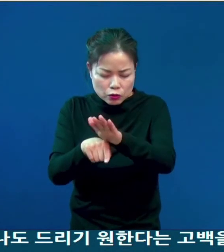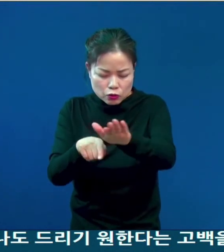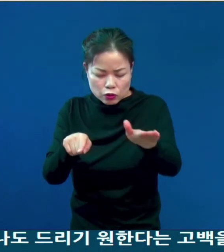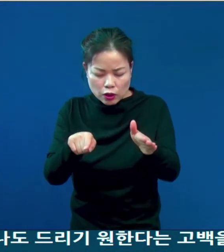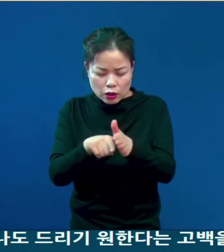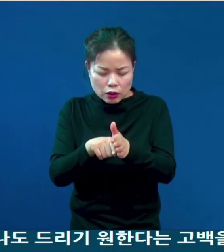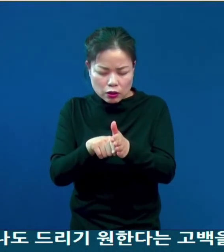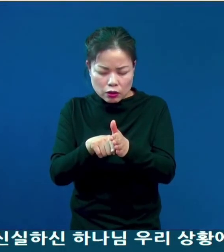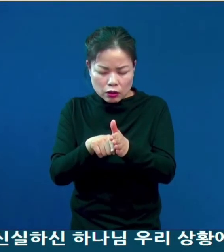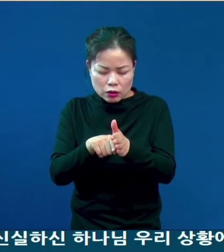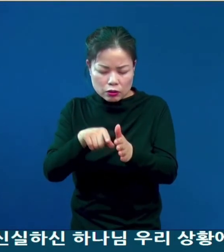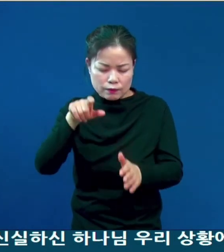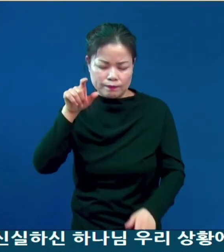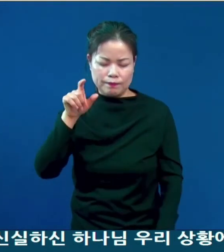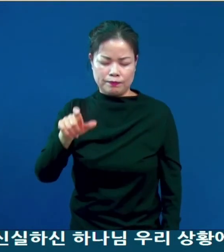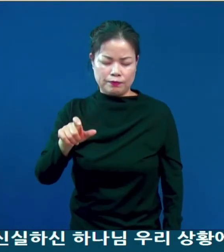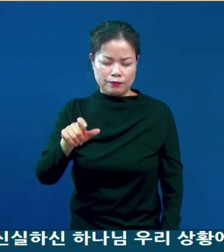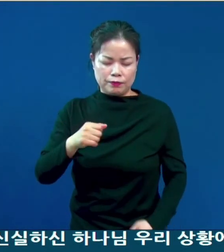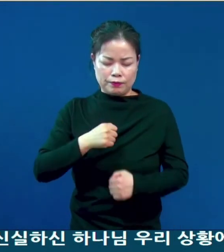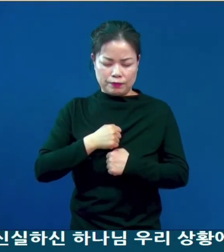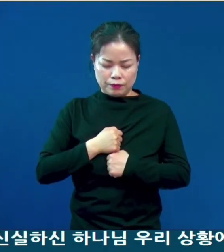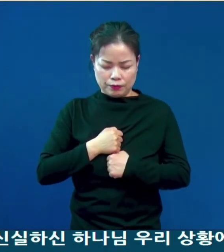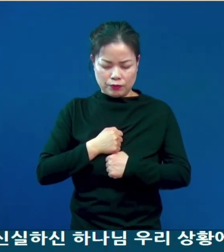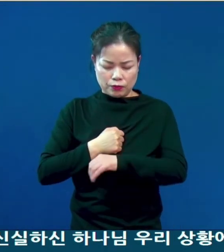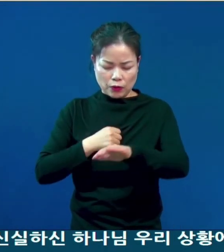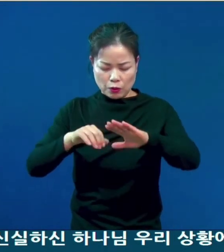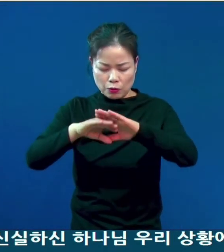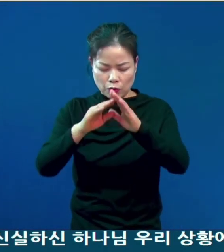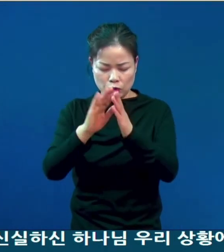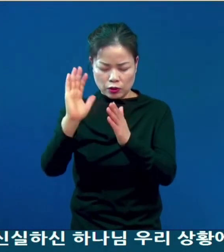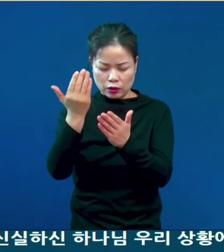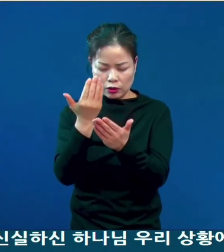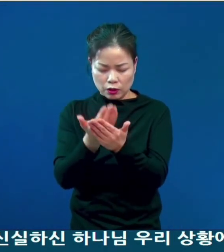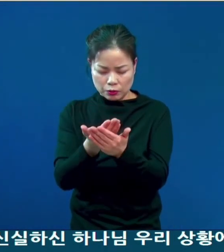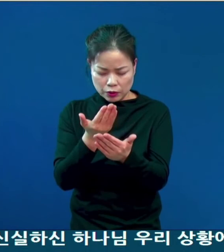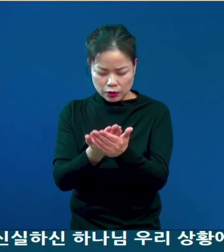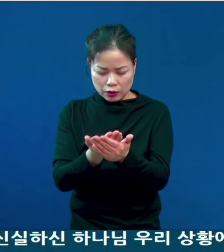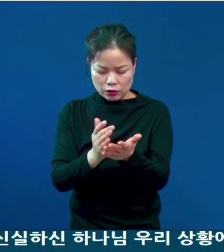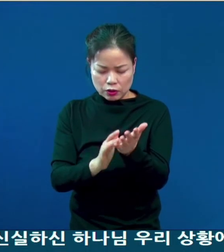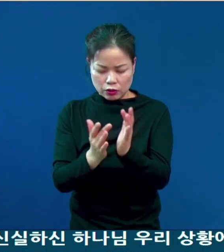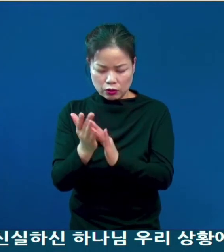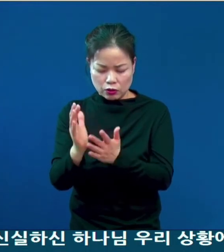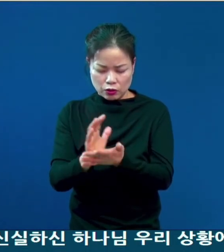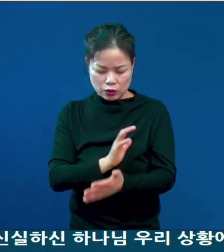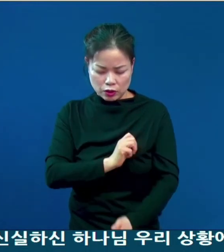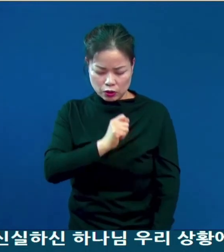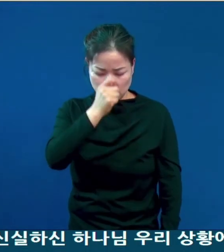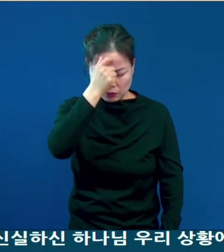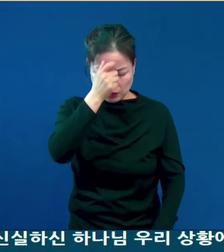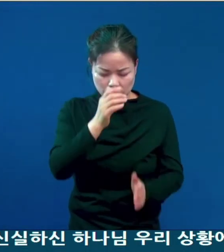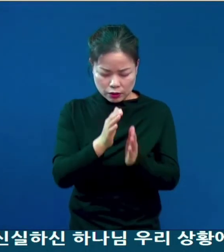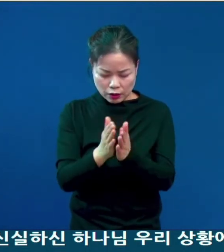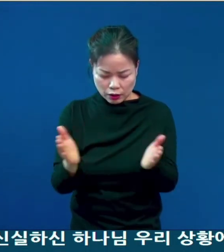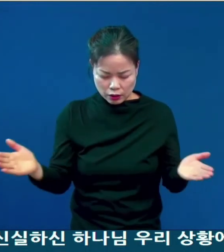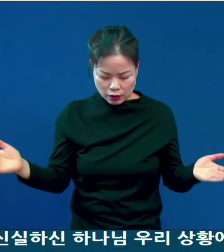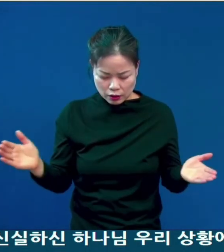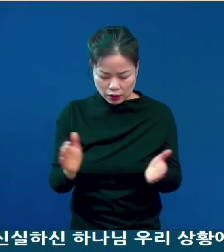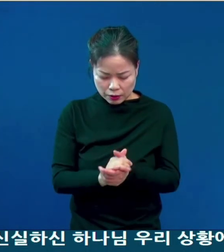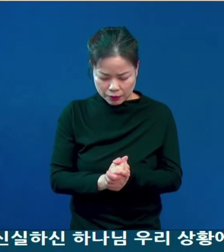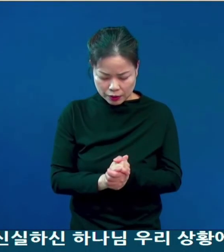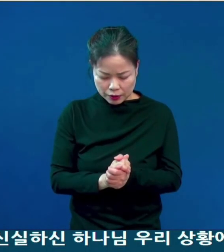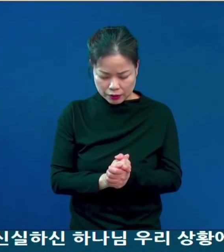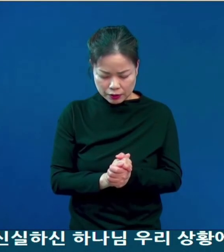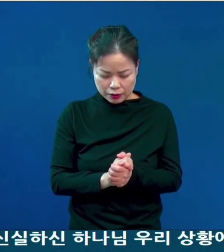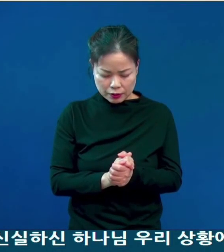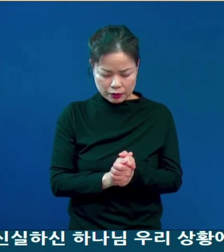믿음을 굳건히 지킬 수 있는 우리 모두가 되게 하여 주시옵소서. 예수 그리스도의 이름으로 기도하옵나이다.